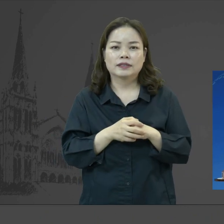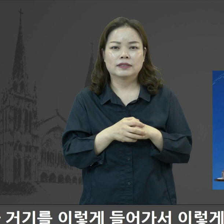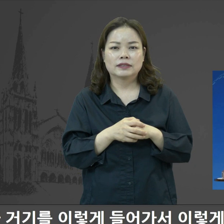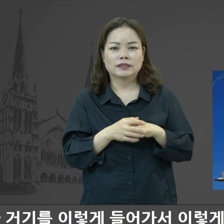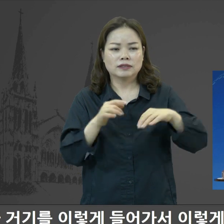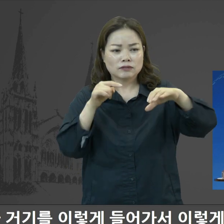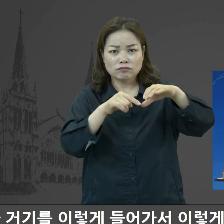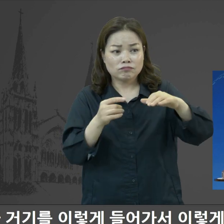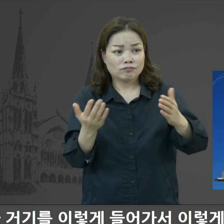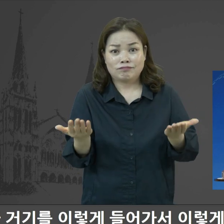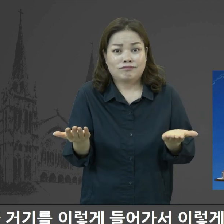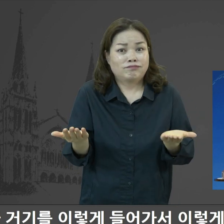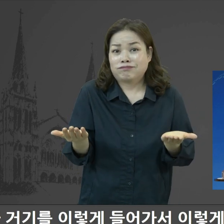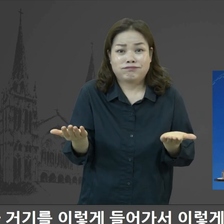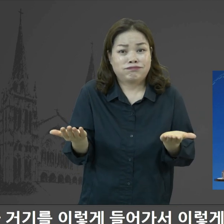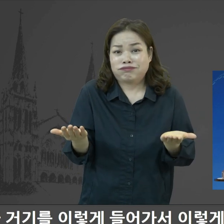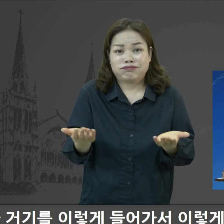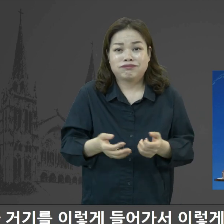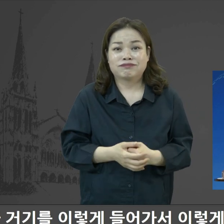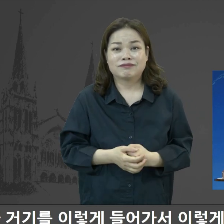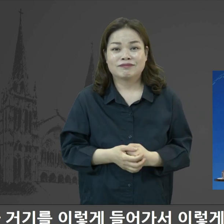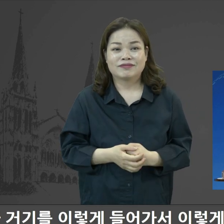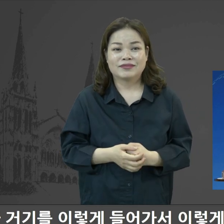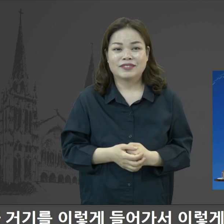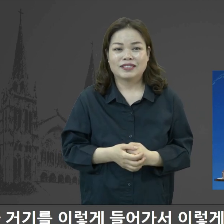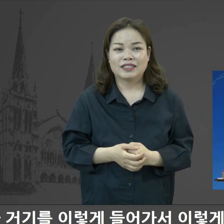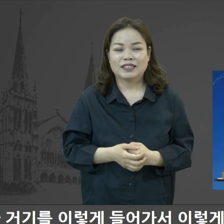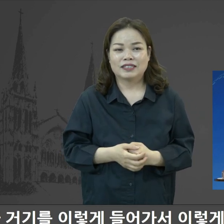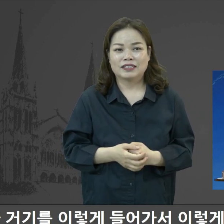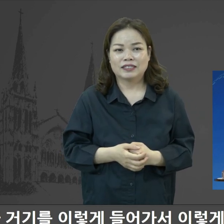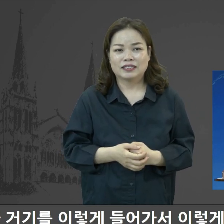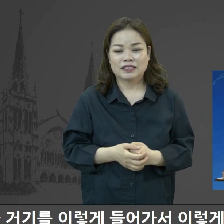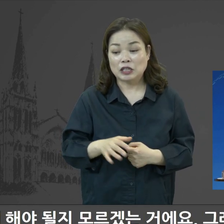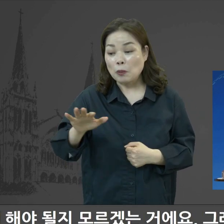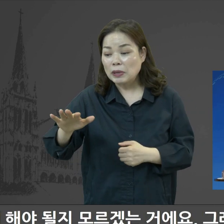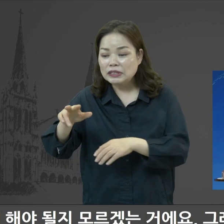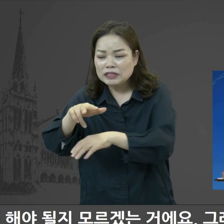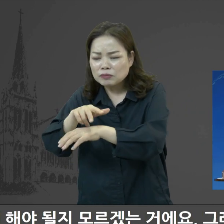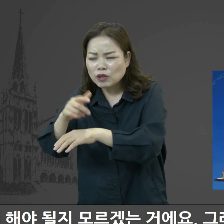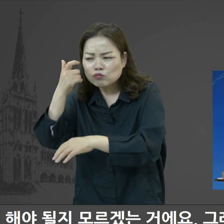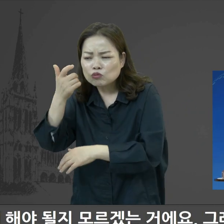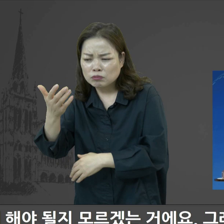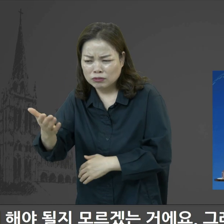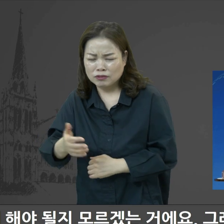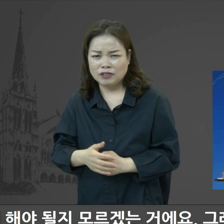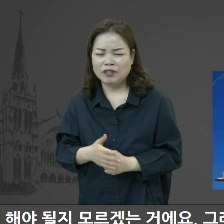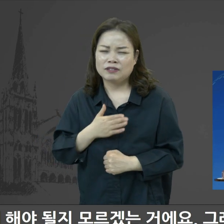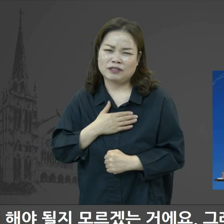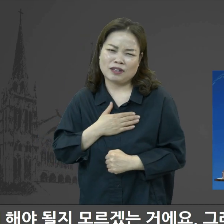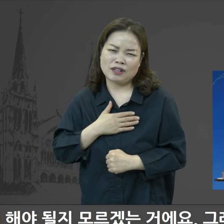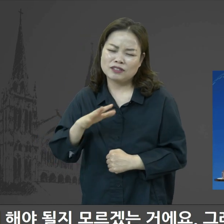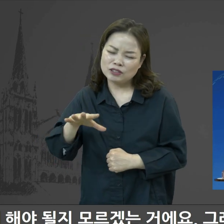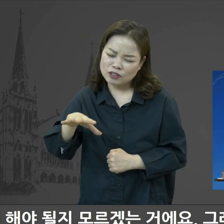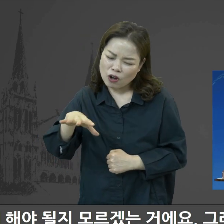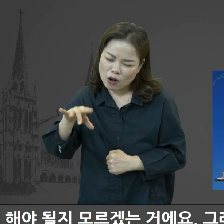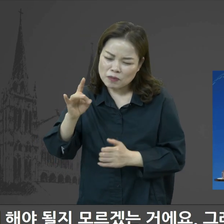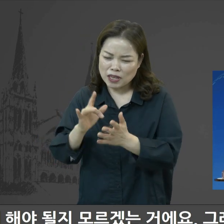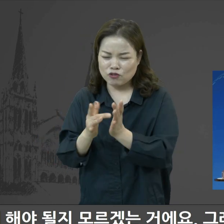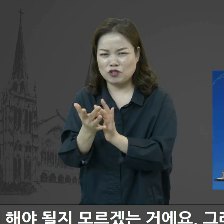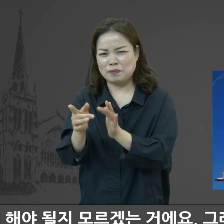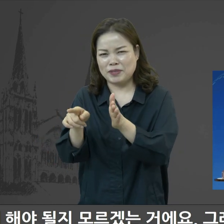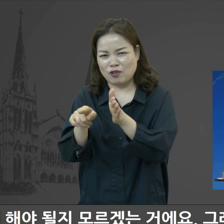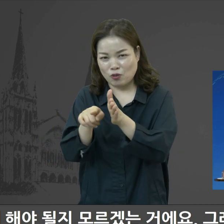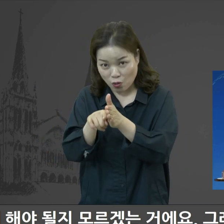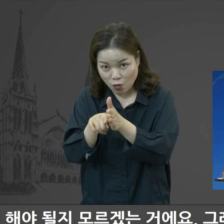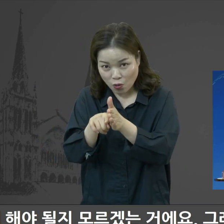들어가갖고 어떻게 해야 될지 모르겠어요. 그래서 제가 옆에 있는 집사님한테 여쭤봤어요. 제가 지금 처음 예수님을